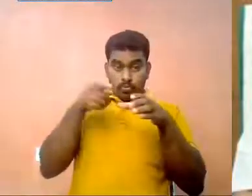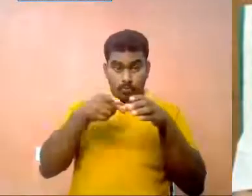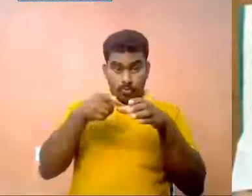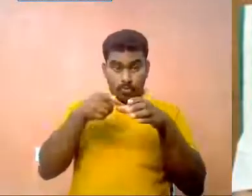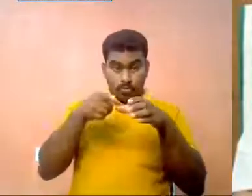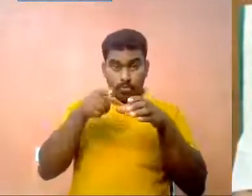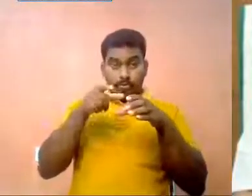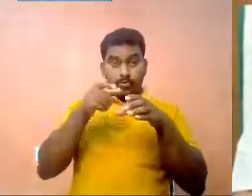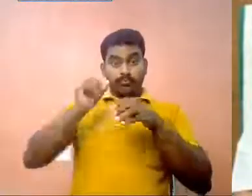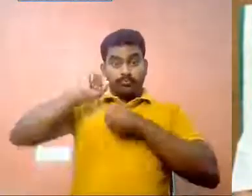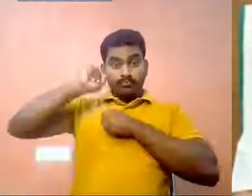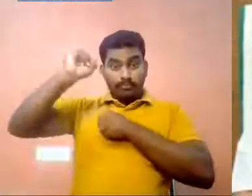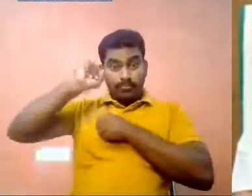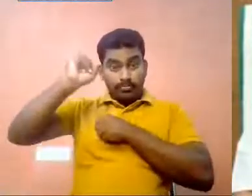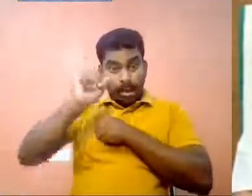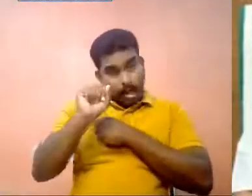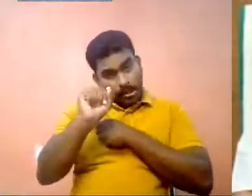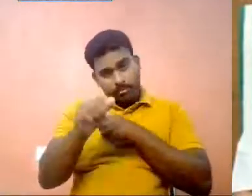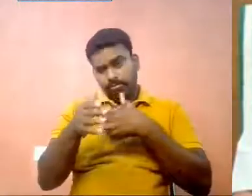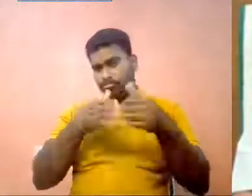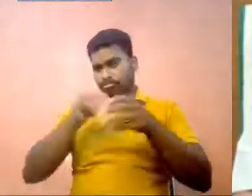ശരീരം അകലം പാലിക്കാൻ പറയുമ്പോൾ